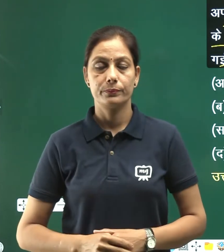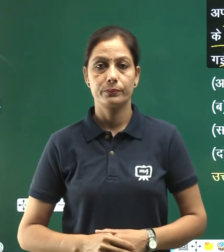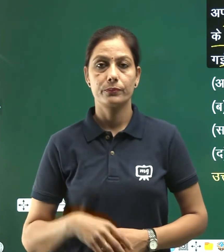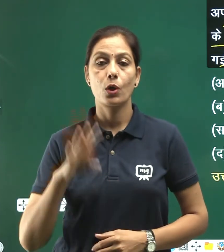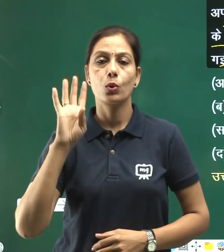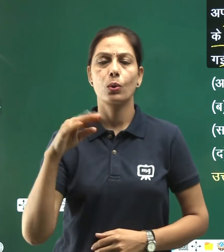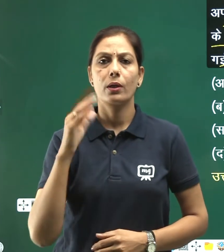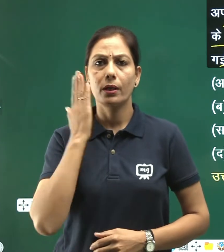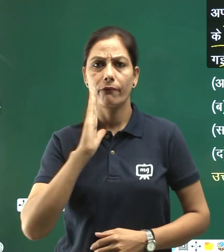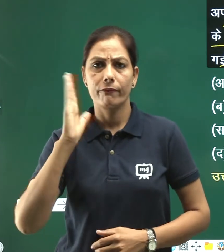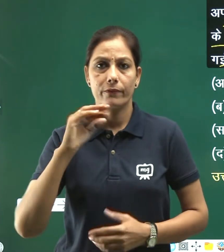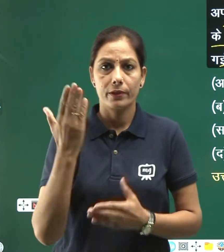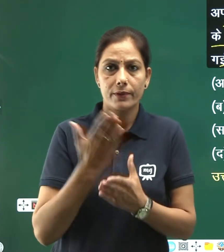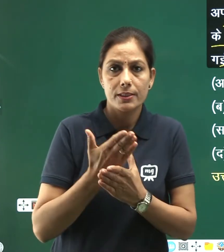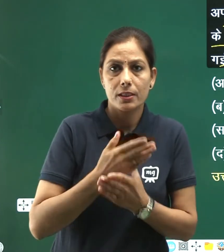चौथा कल्पना।